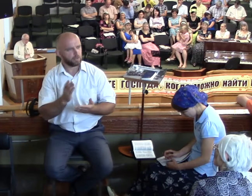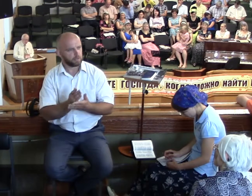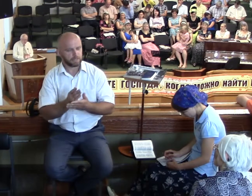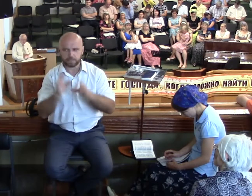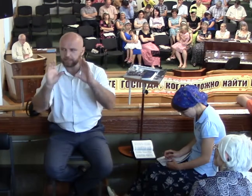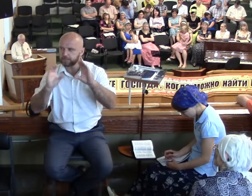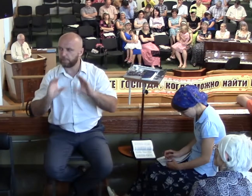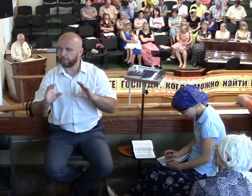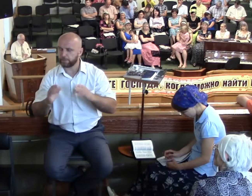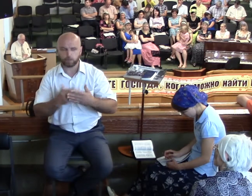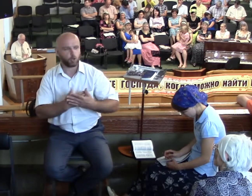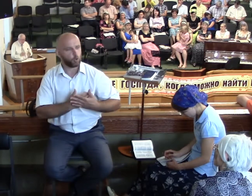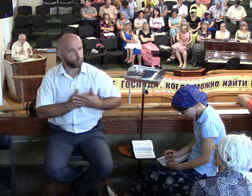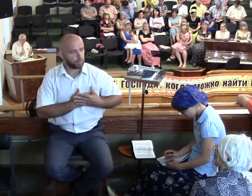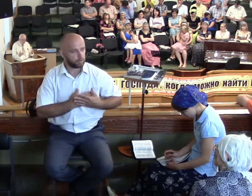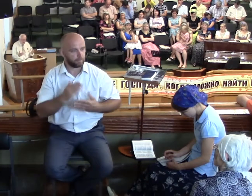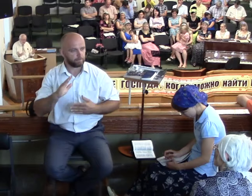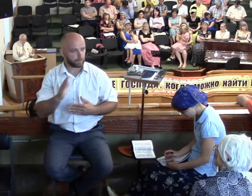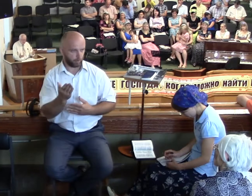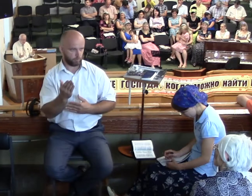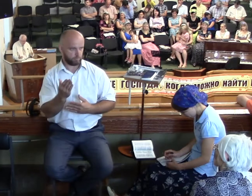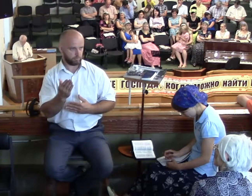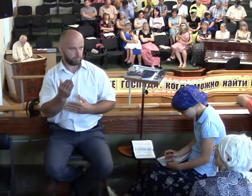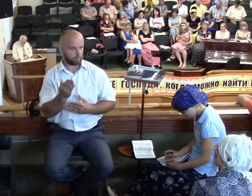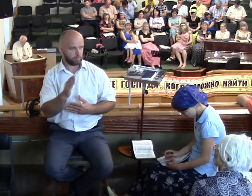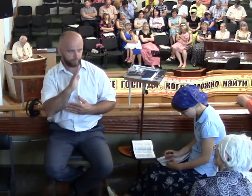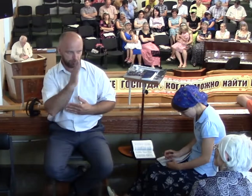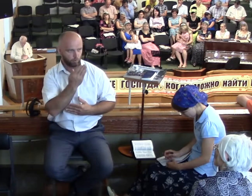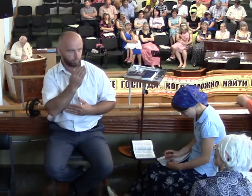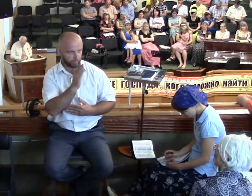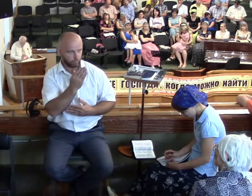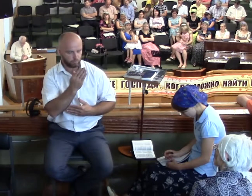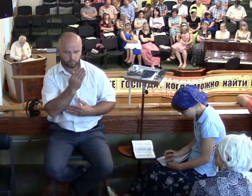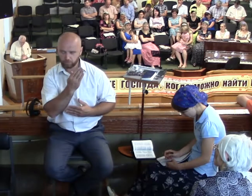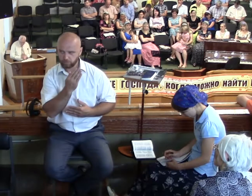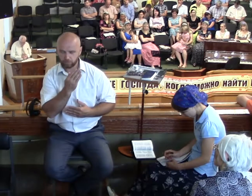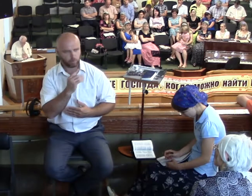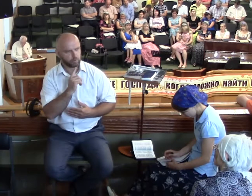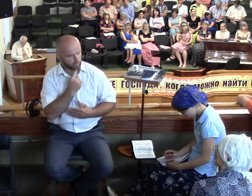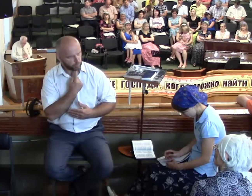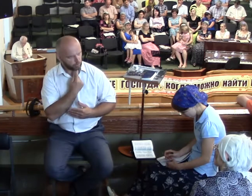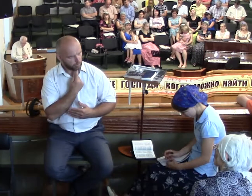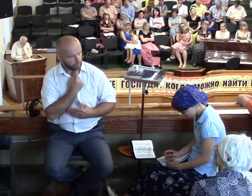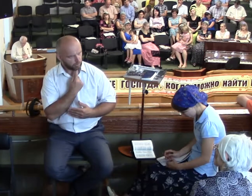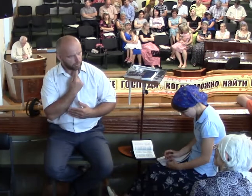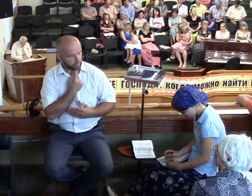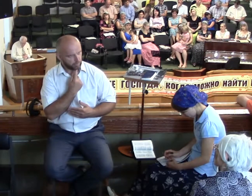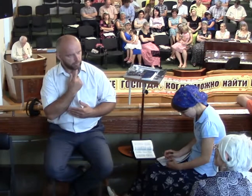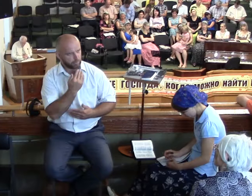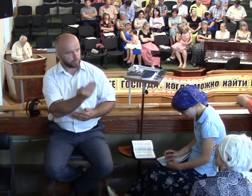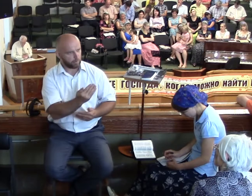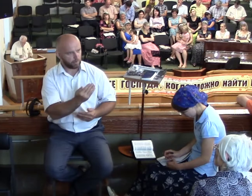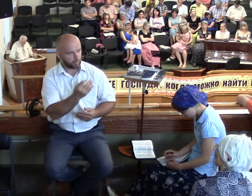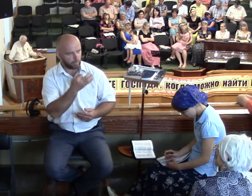друзья, любить тех, которые тебе делали зло. Иисус Христос, Евангелие от Луки, 23